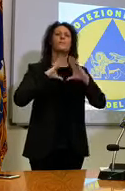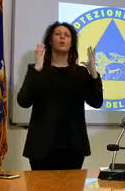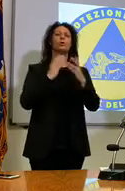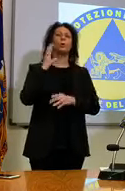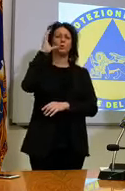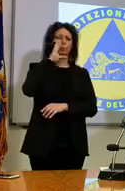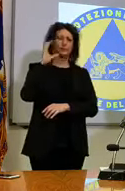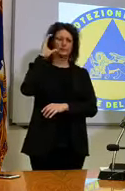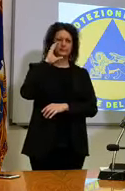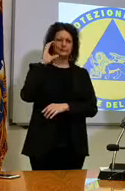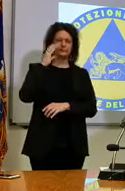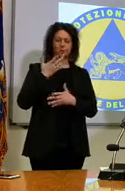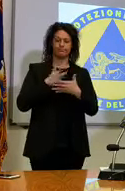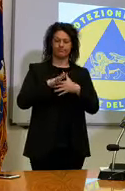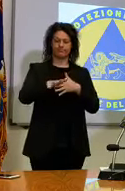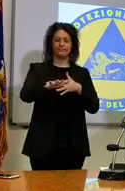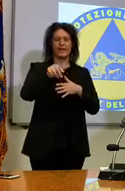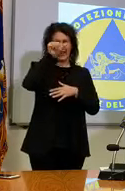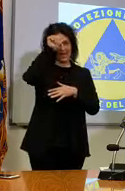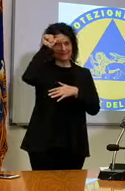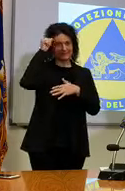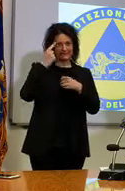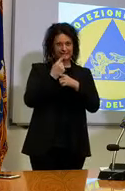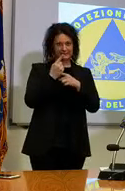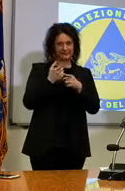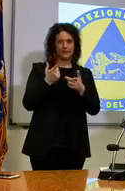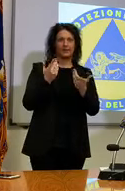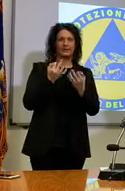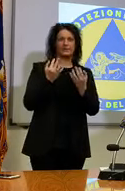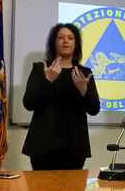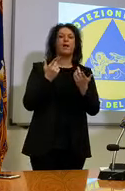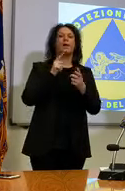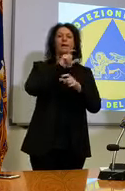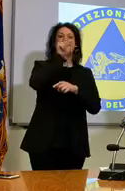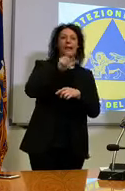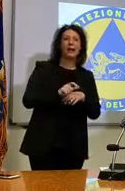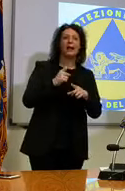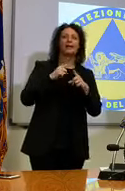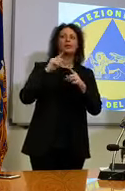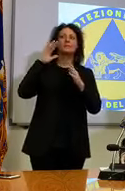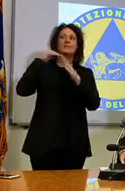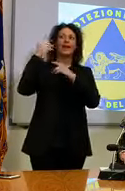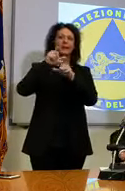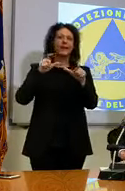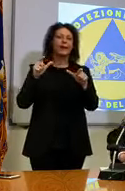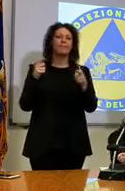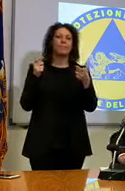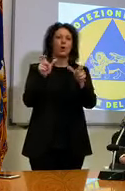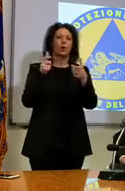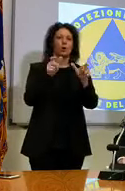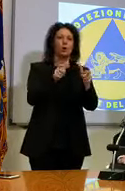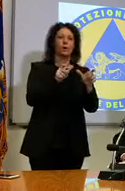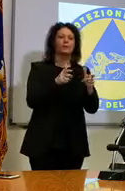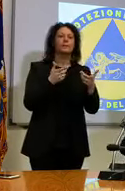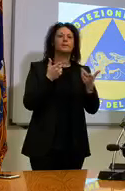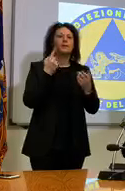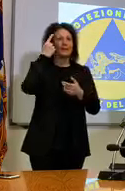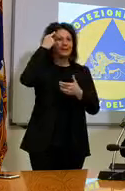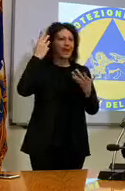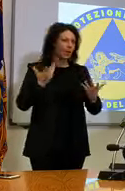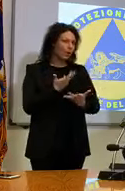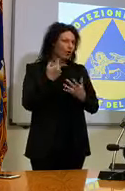la ripartenza estiva, con gli italiani e gli stranieri bloccati. Qualche idea di defiscalizzare le vacanze,